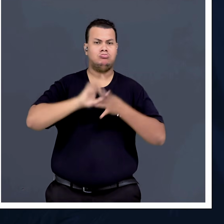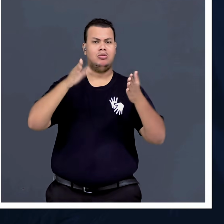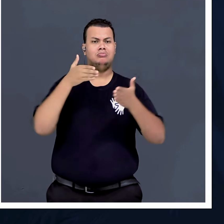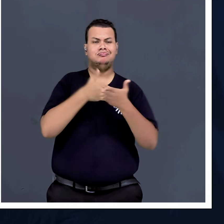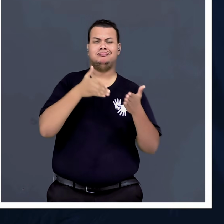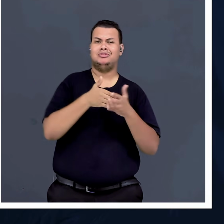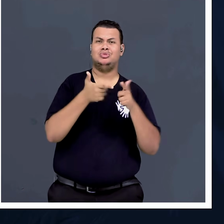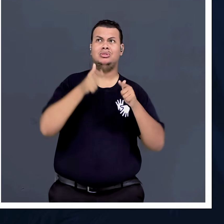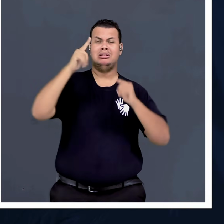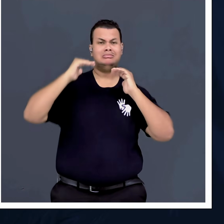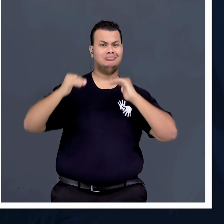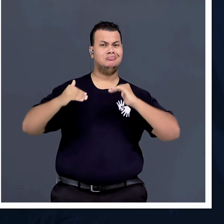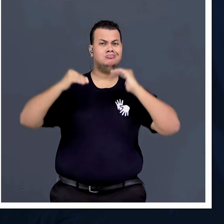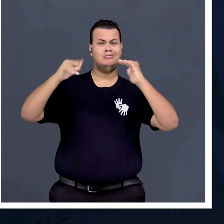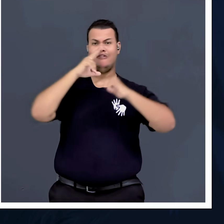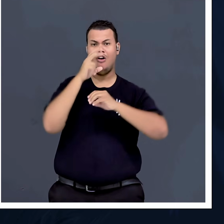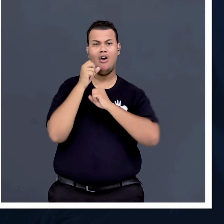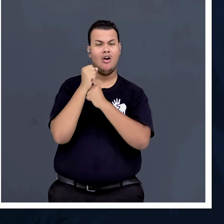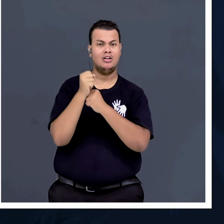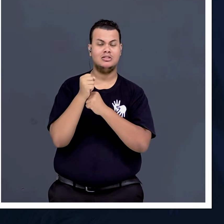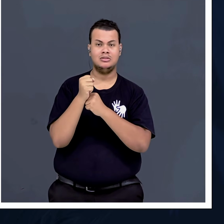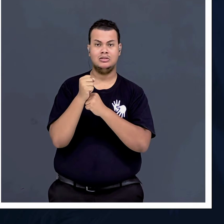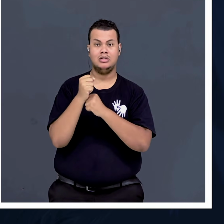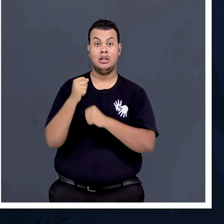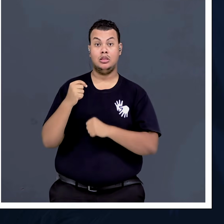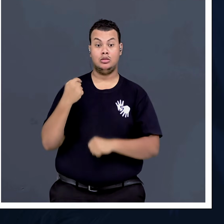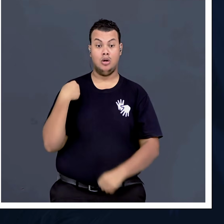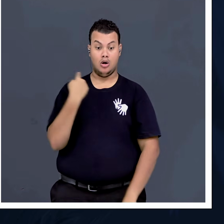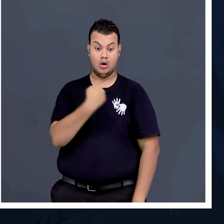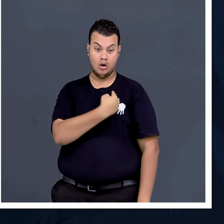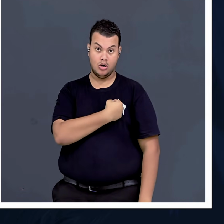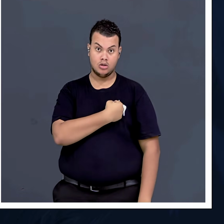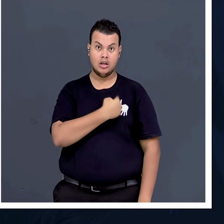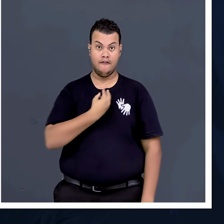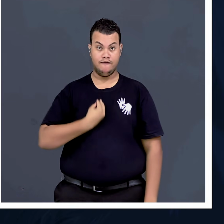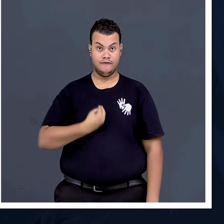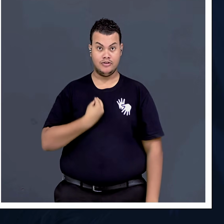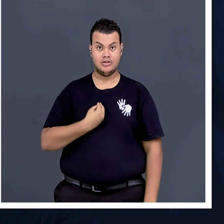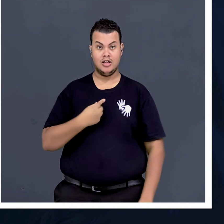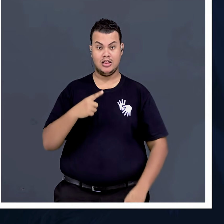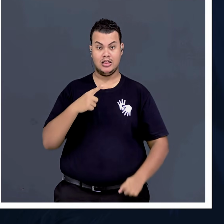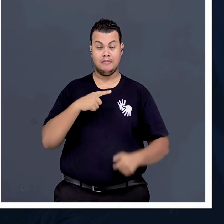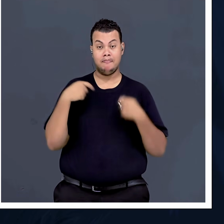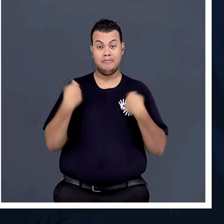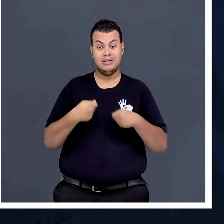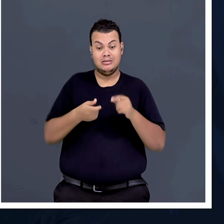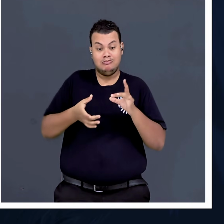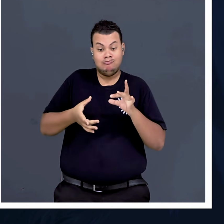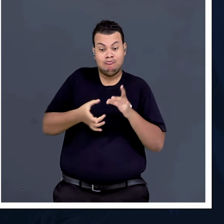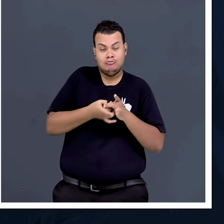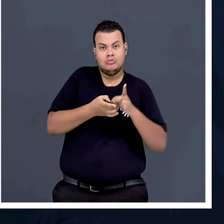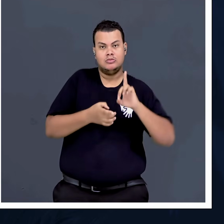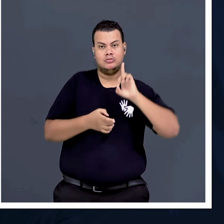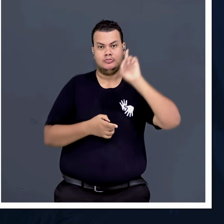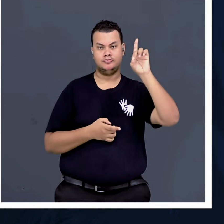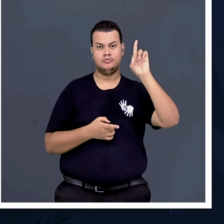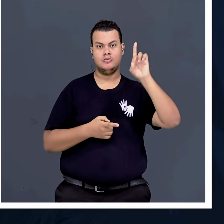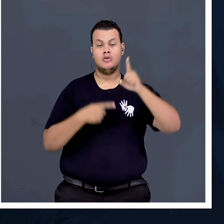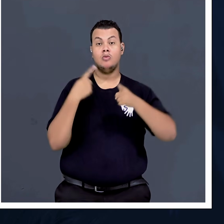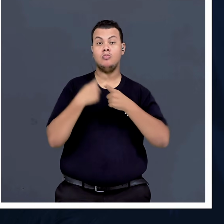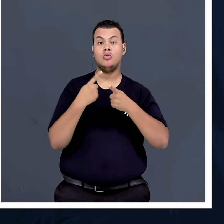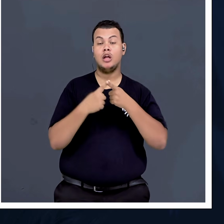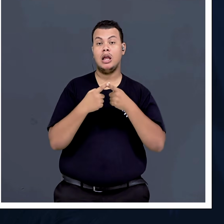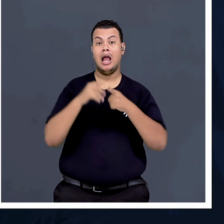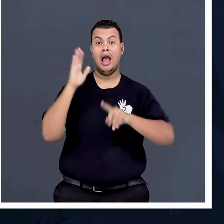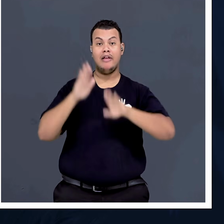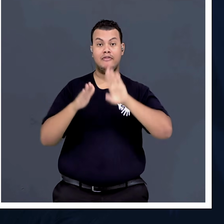ilimitado, grande, poderoso e soberano. A nossa identidade precisa estar formada nele. Porque a forma